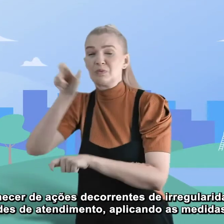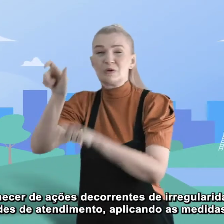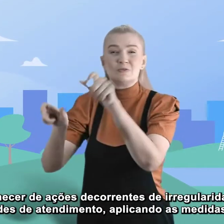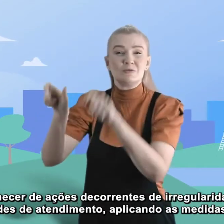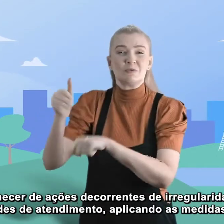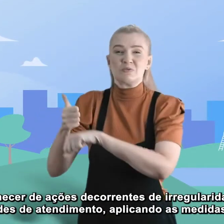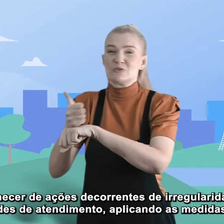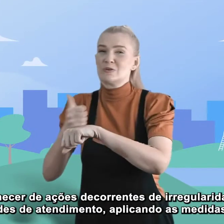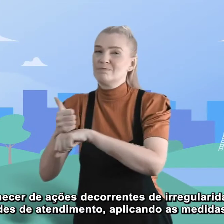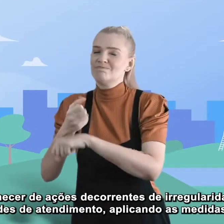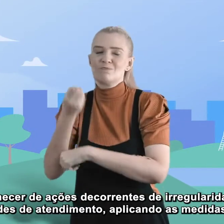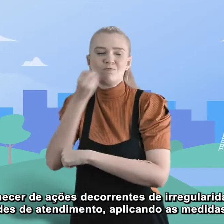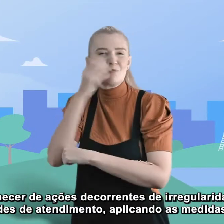cabíveis.